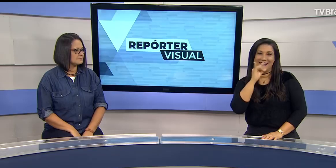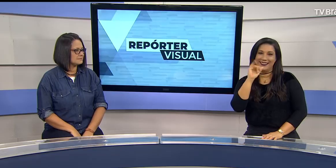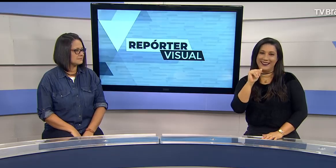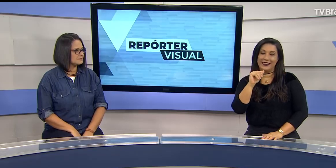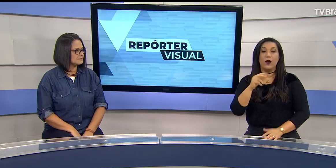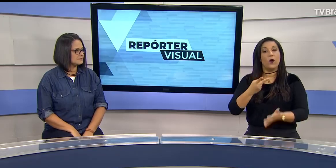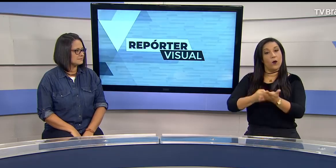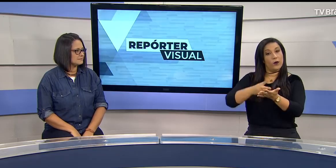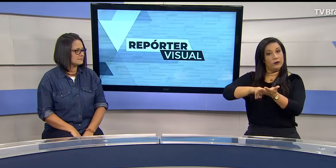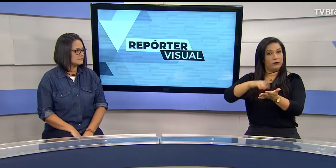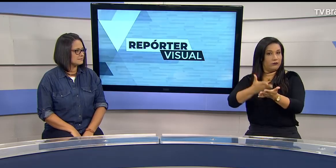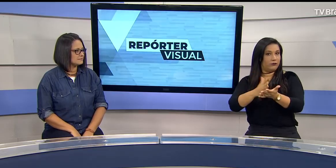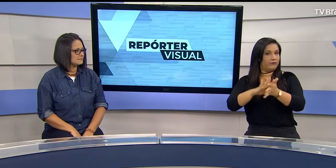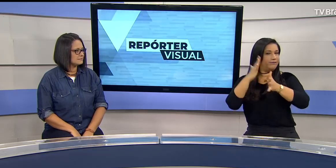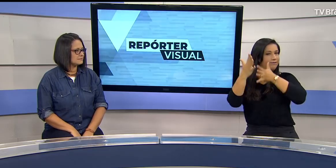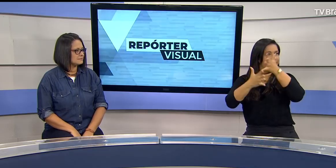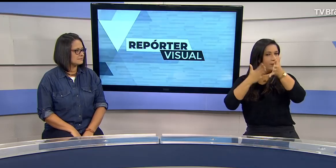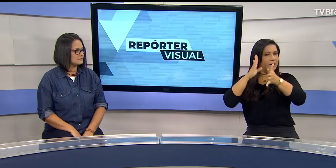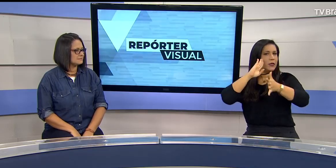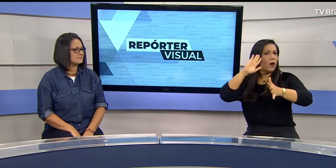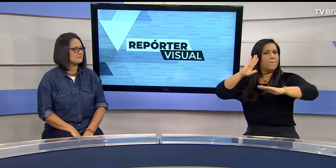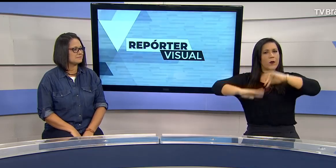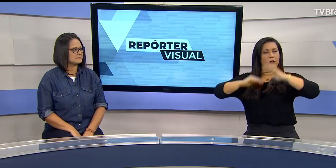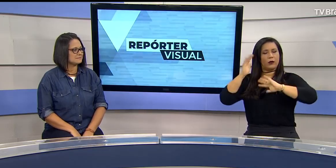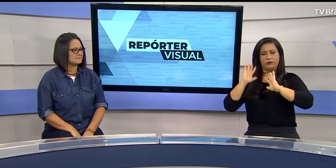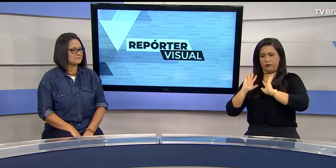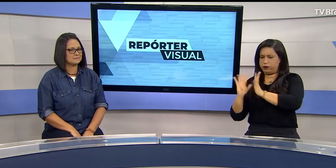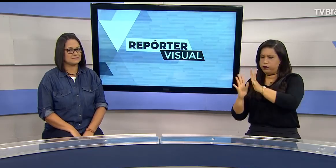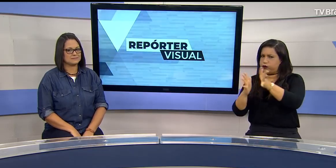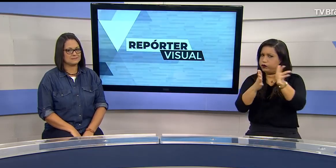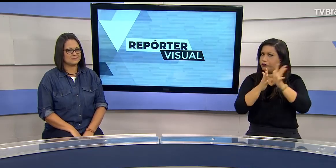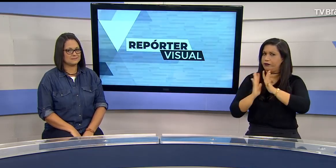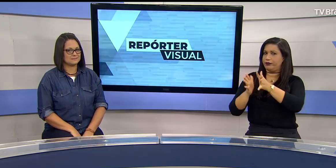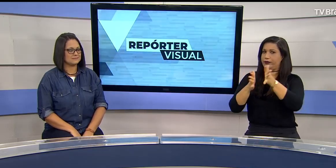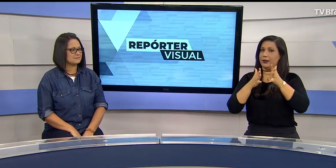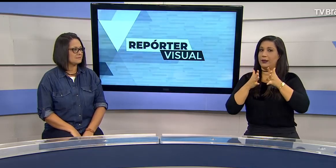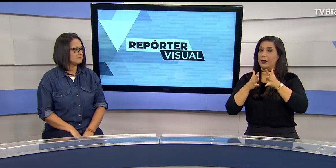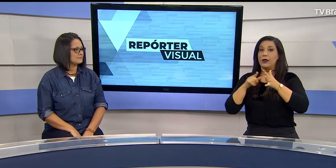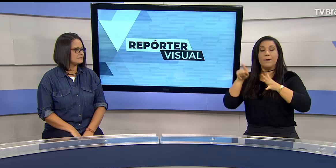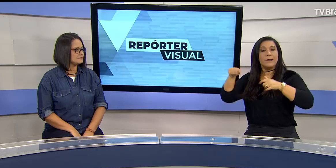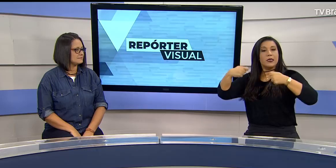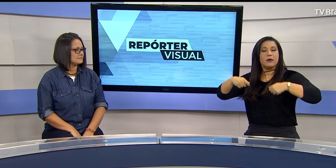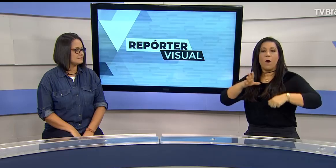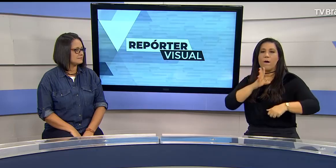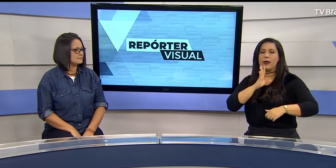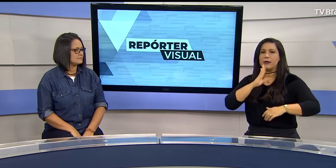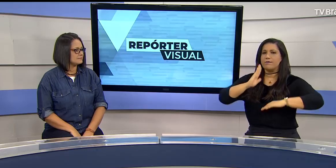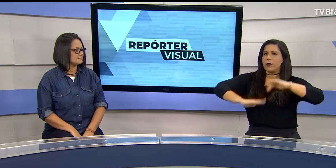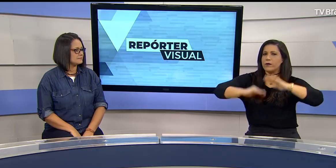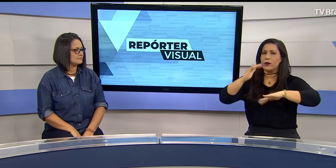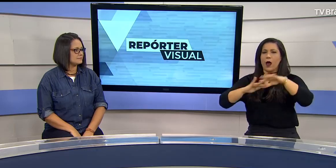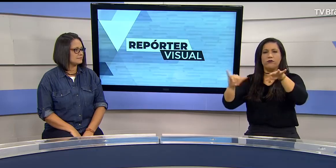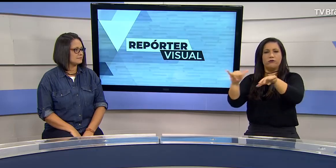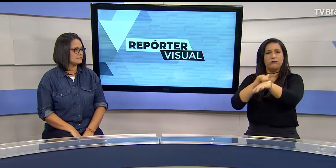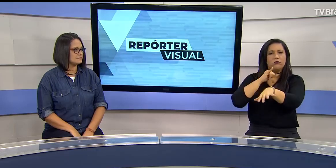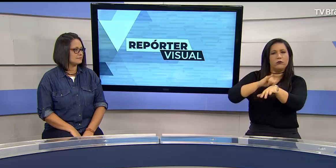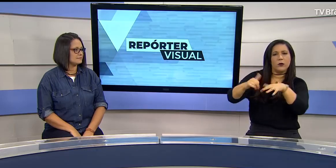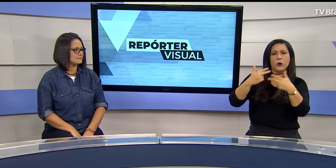Bom dia! O tradutor e intérprete de Libras é o profissional que domina a língua de sinais. Ele deve ter domínio